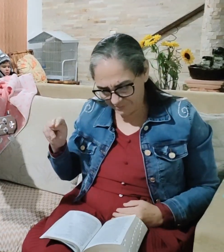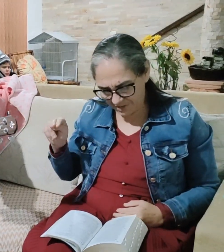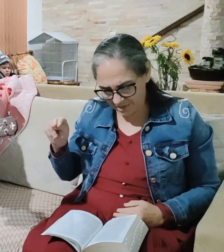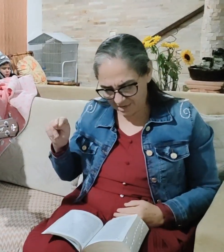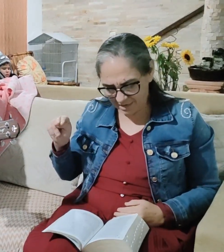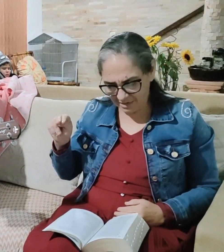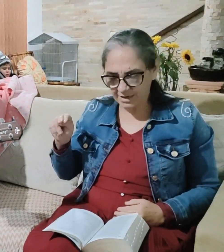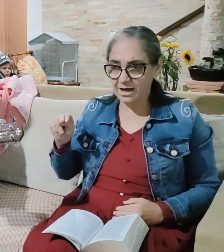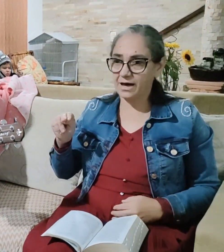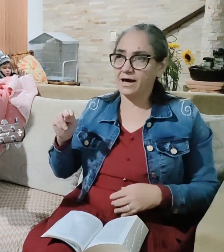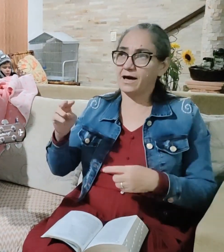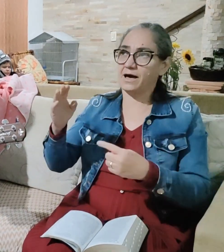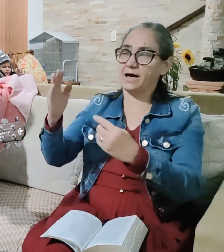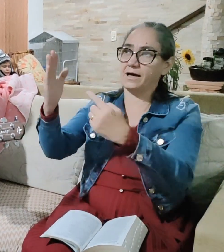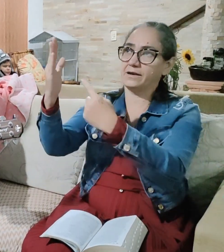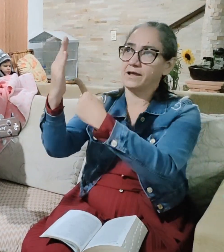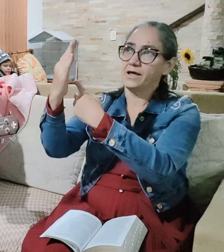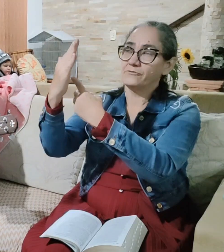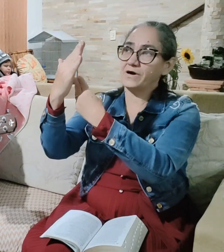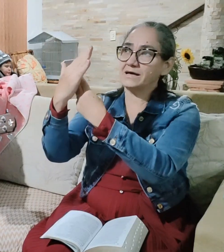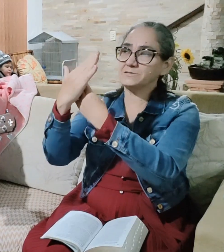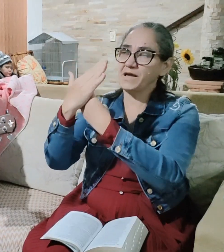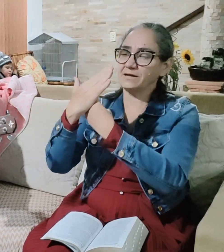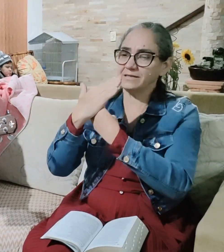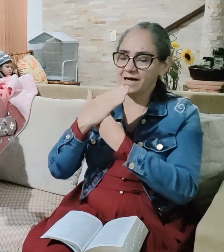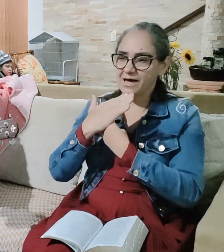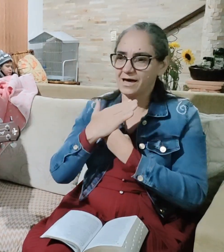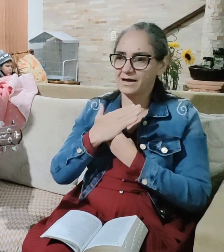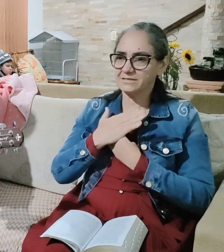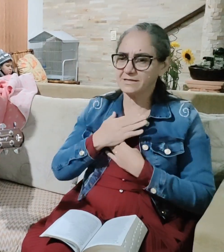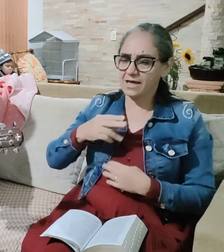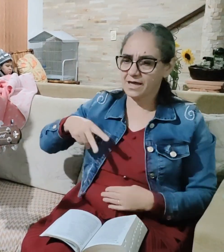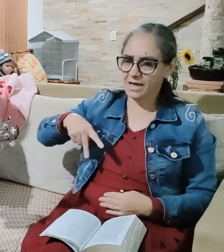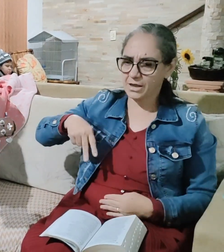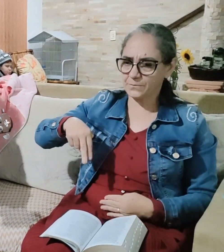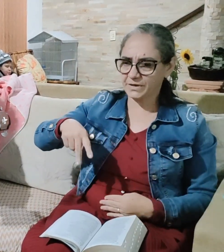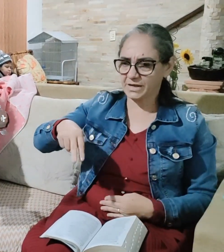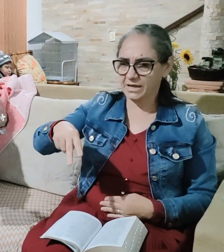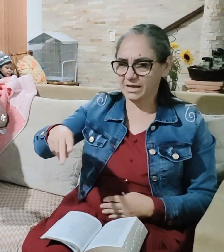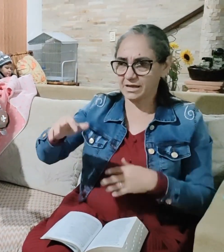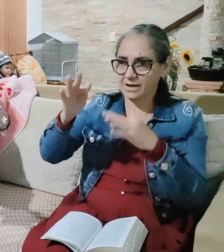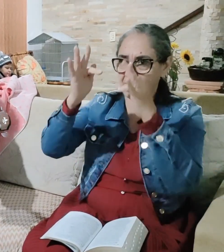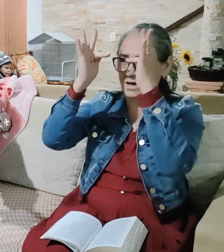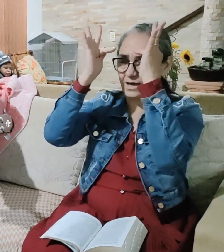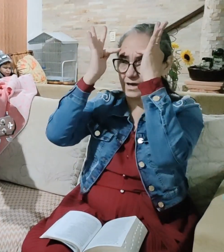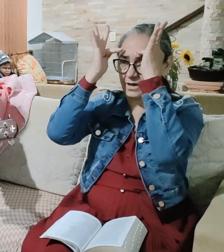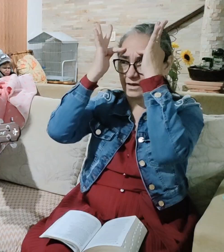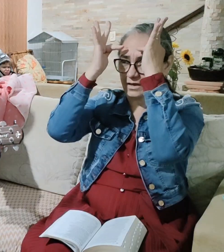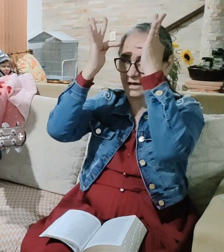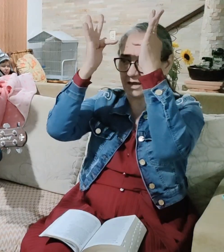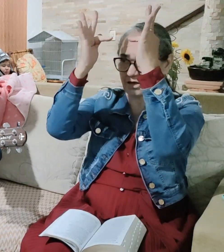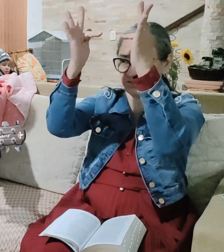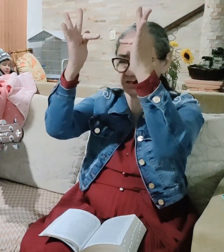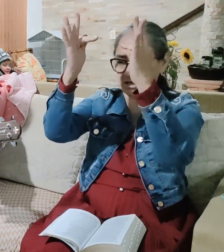percar, passe a dar-te em me na